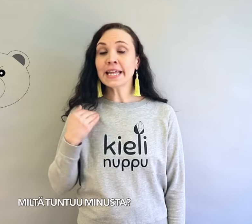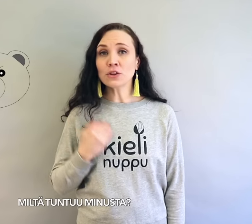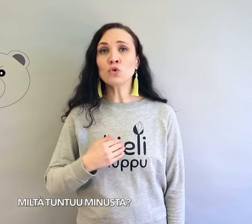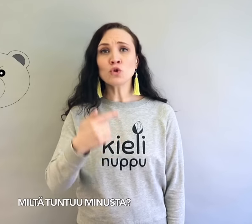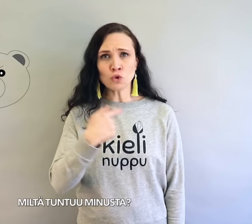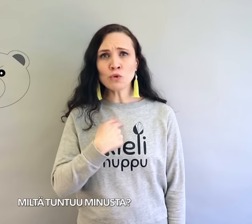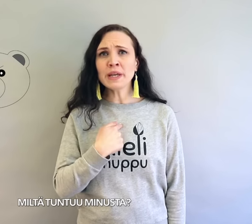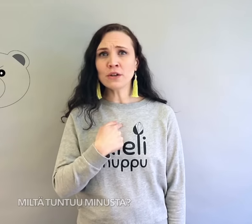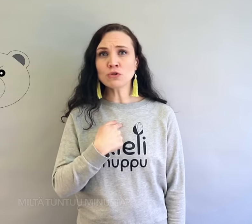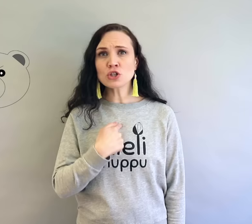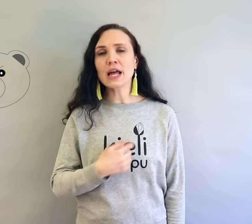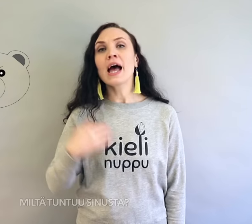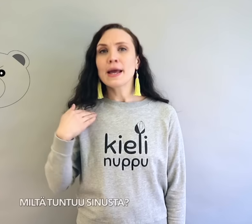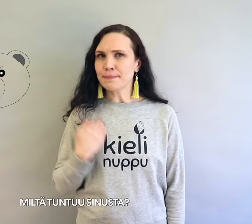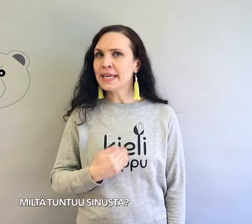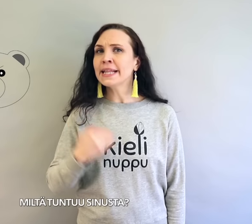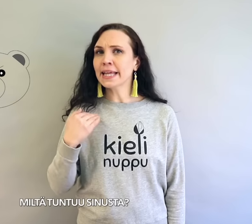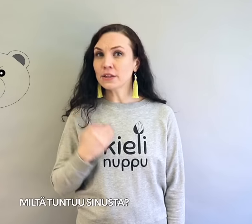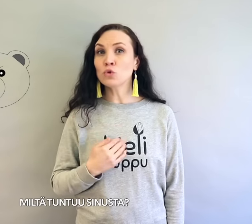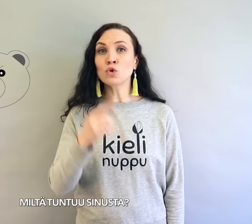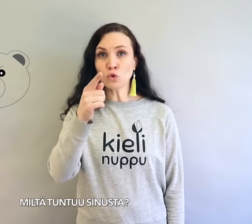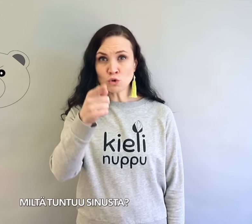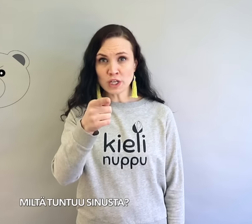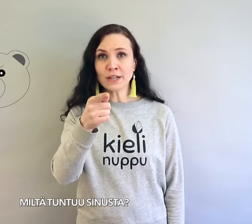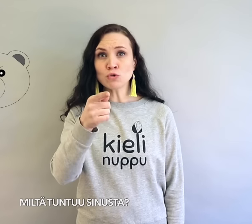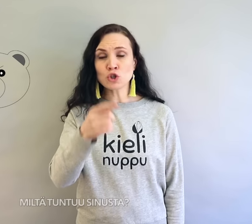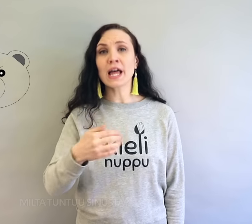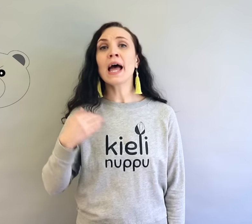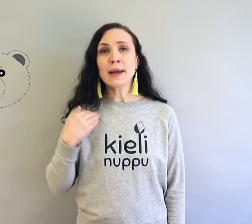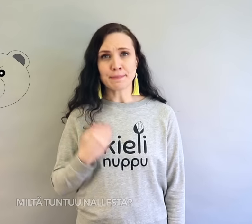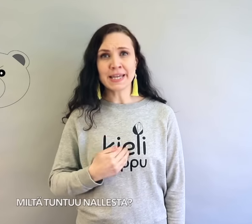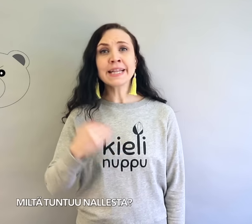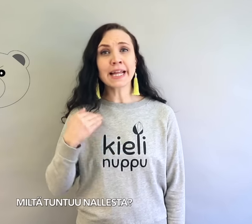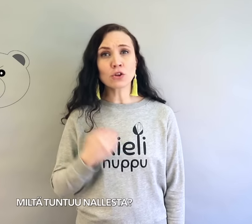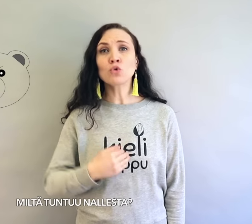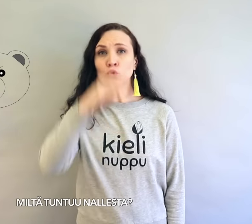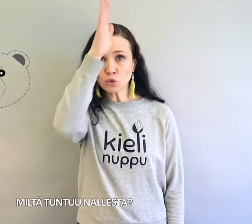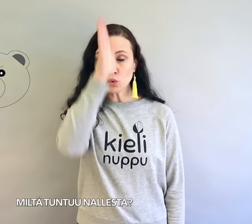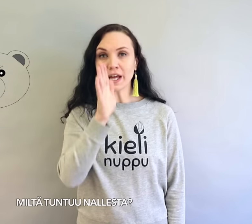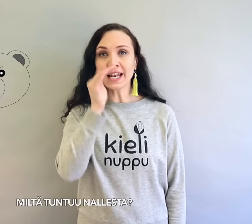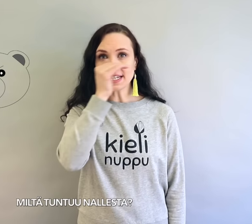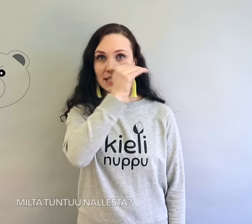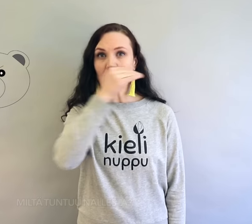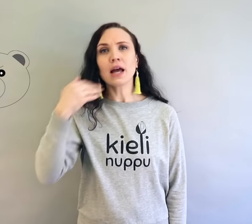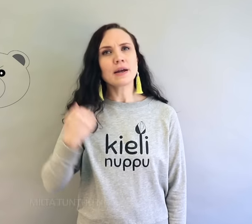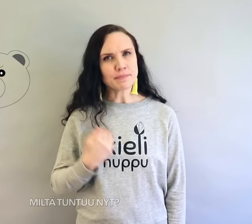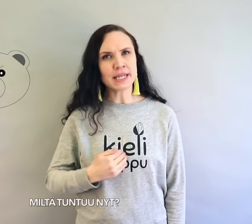Miltä tuntuu minusta? Miltä tuntuu sinusta? Miltä tuntuu Nallesta?